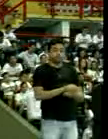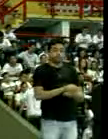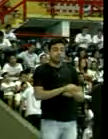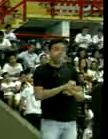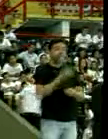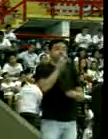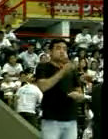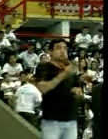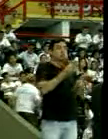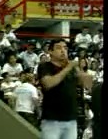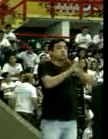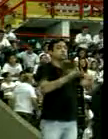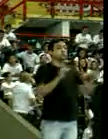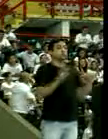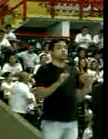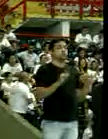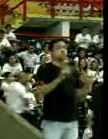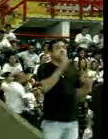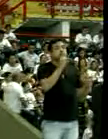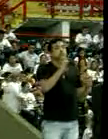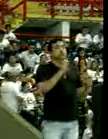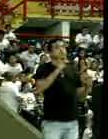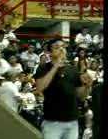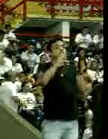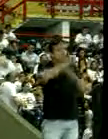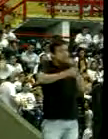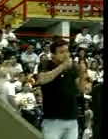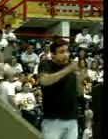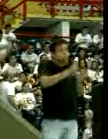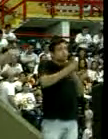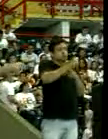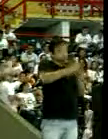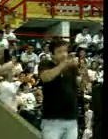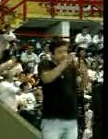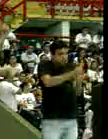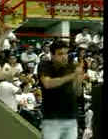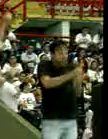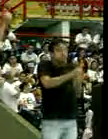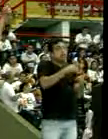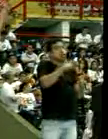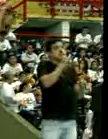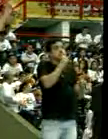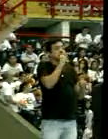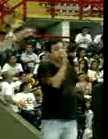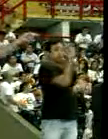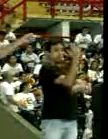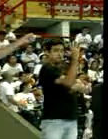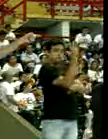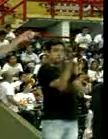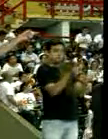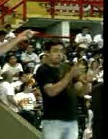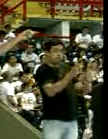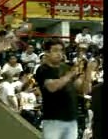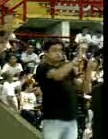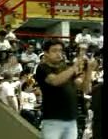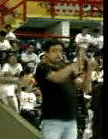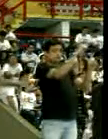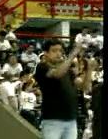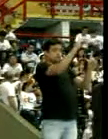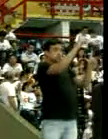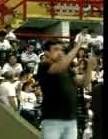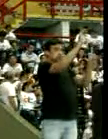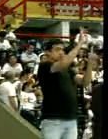é a boa notícia? É que todo ano o percentual de desmatamento